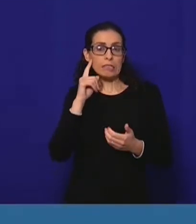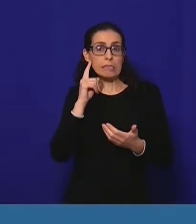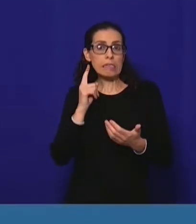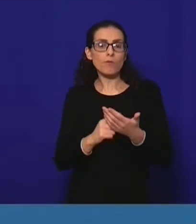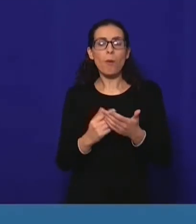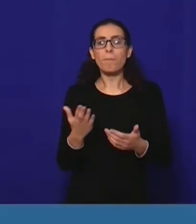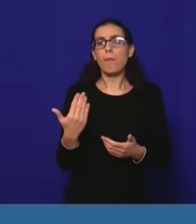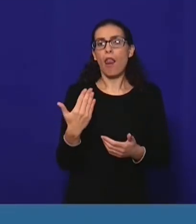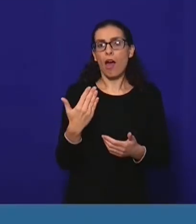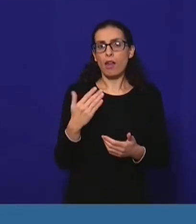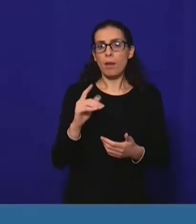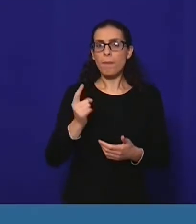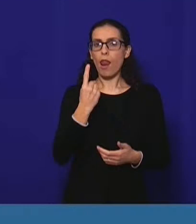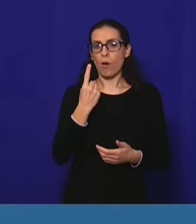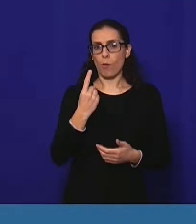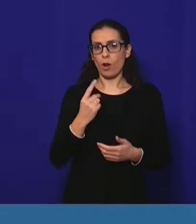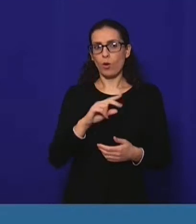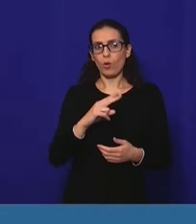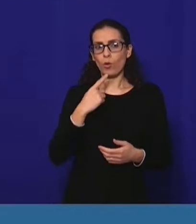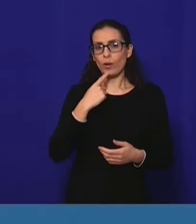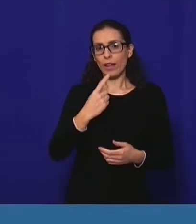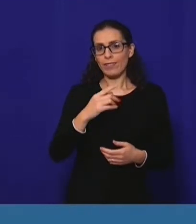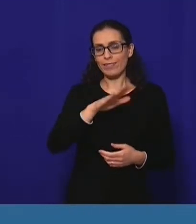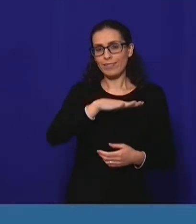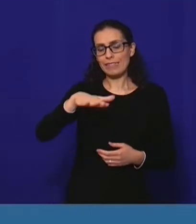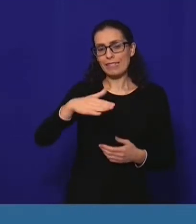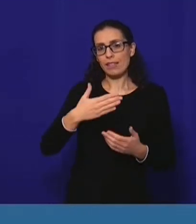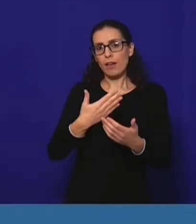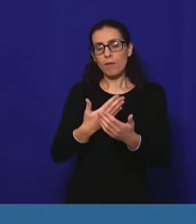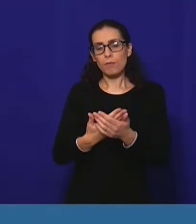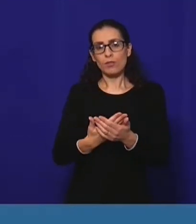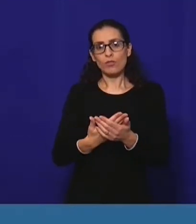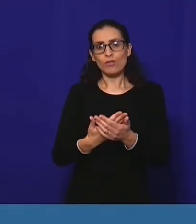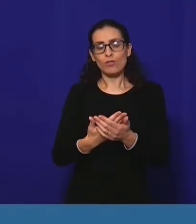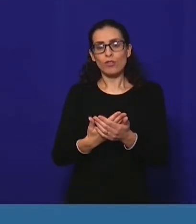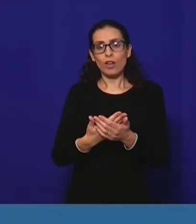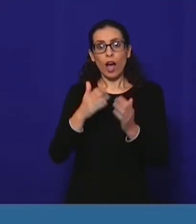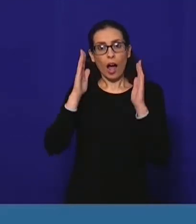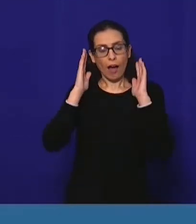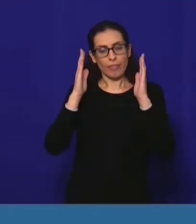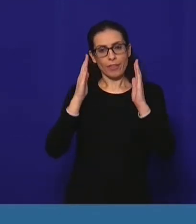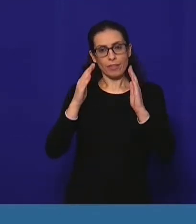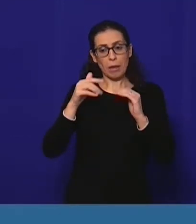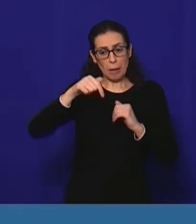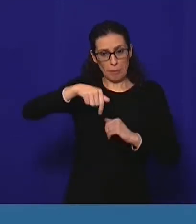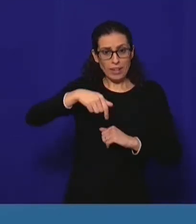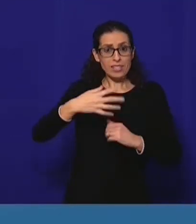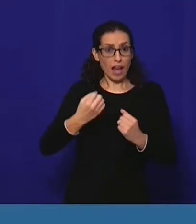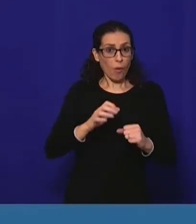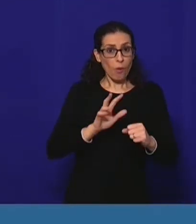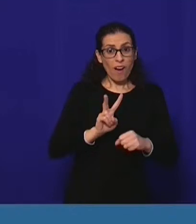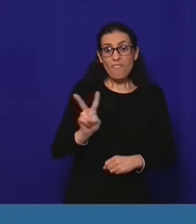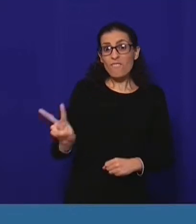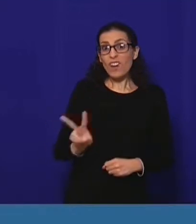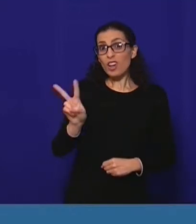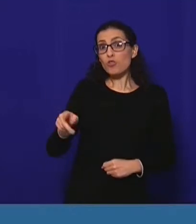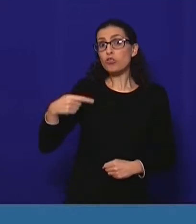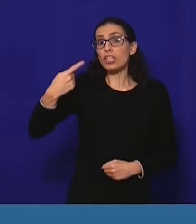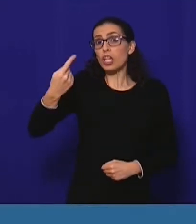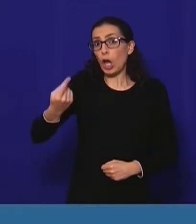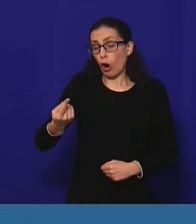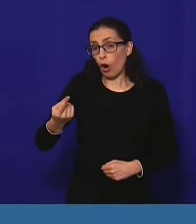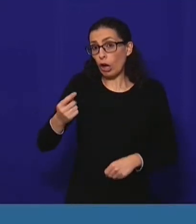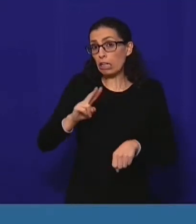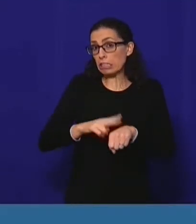hawnhekk nerġa' nappella lill-pubbliku. Bħalissa ikunaw virusi oħrajn li jkunu qegħdin jiċċirkulaw u li jistgħu jagħtu sintomi